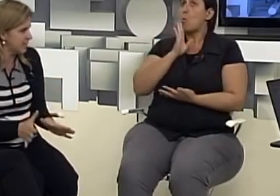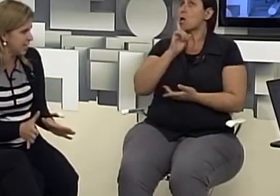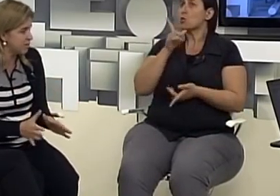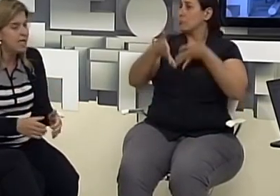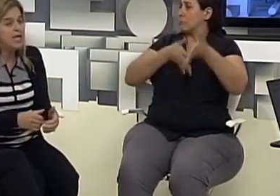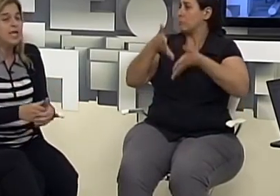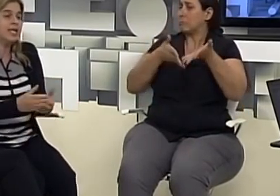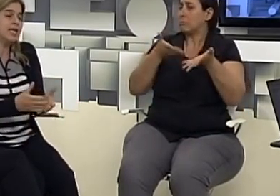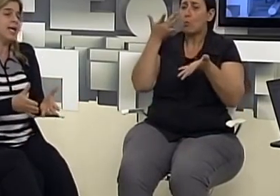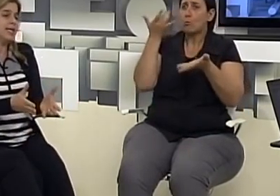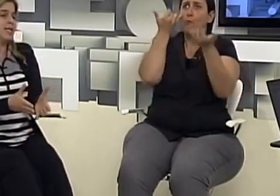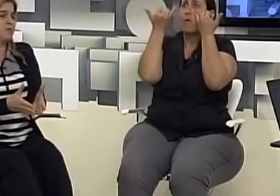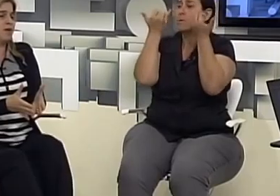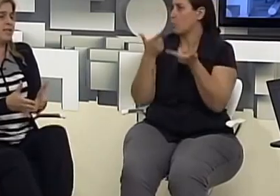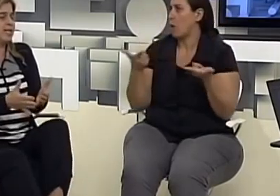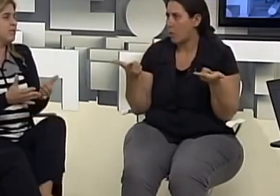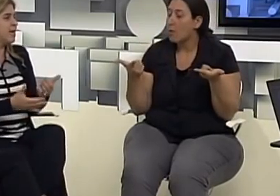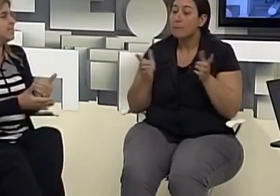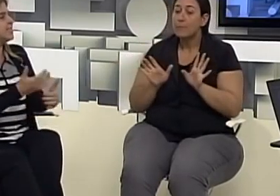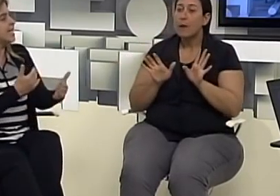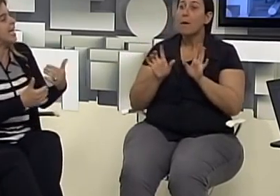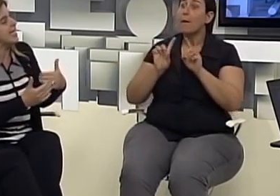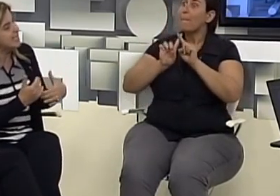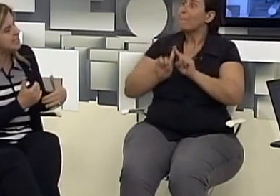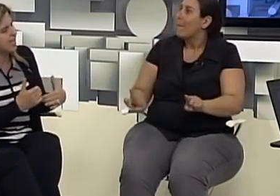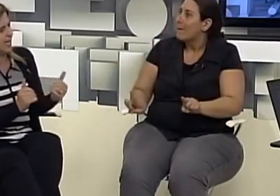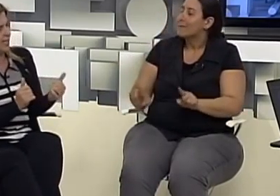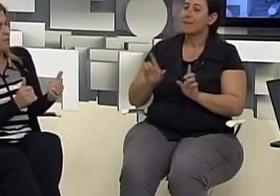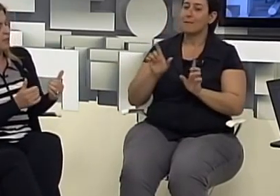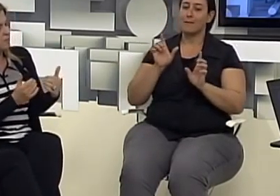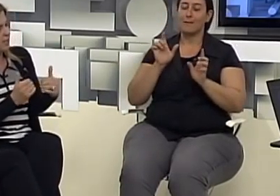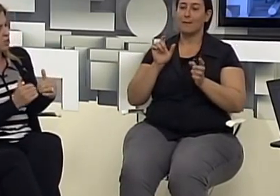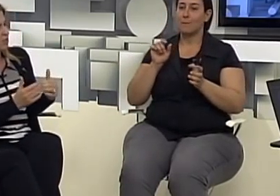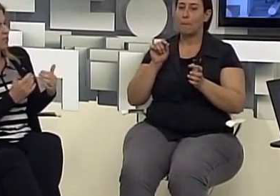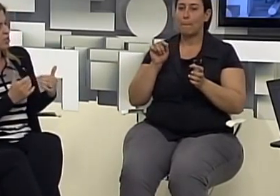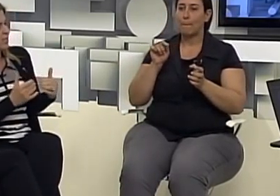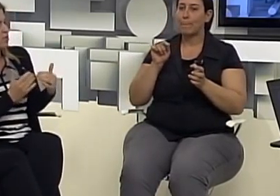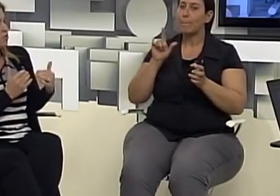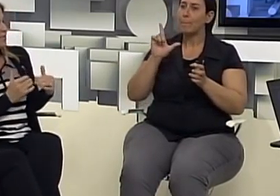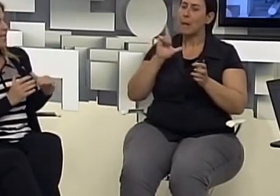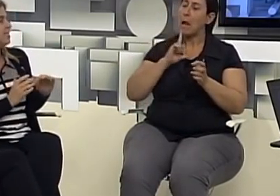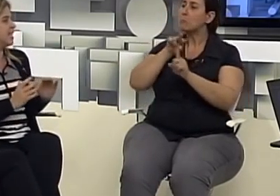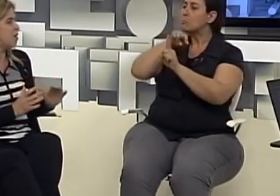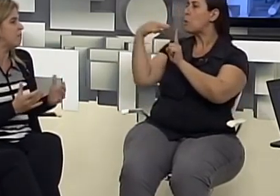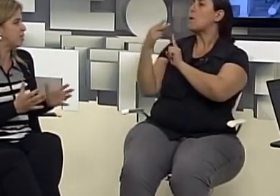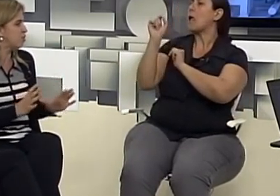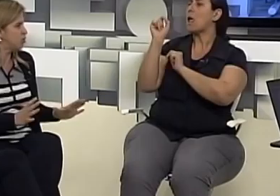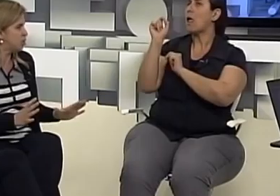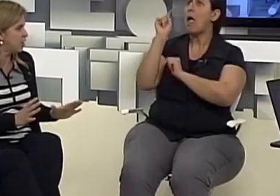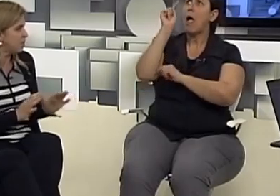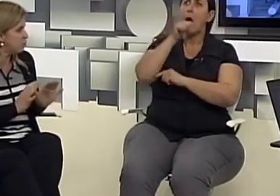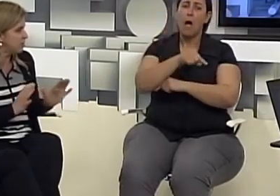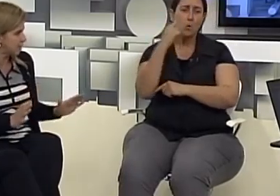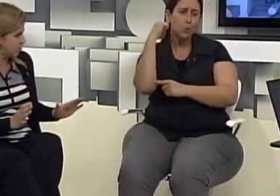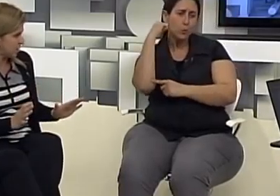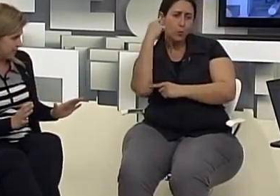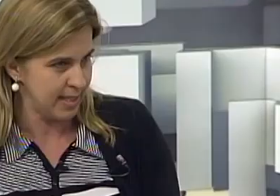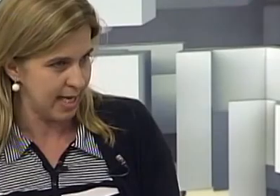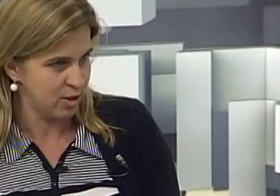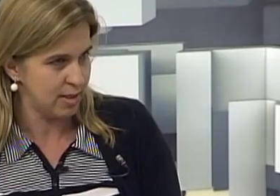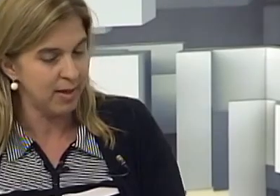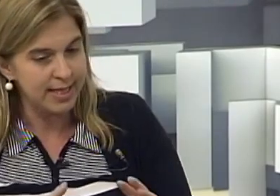teve esse acesso. E que na grande maioria das vezes tem ainda na perspectiva de que surdez é uma patologia, uma diminuição